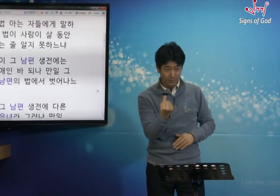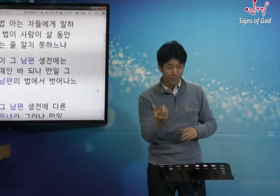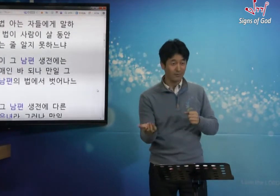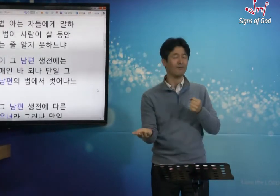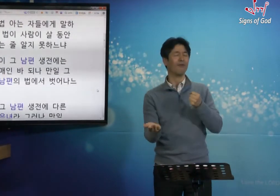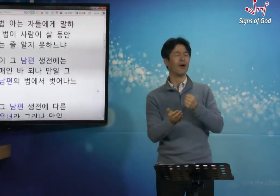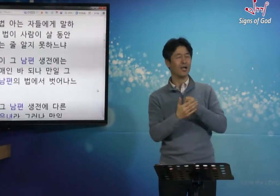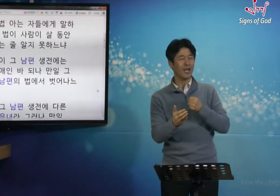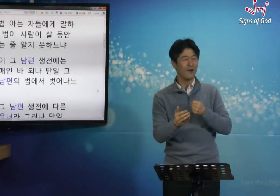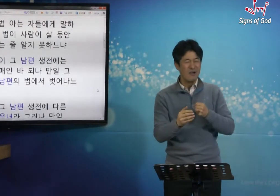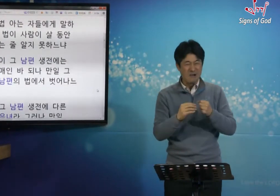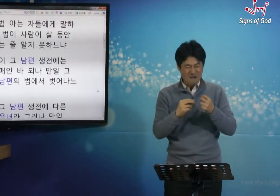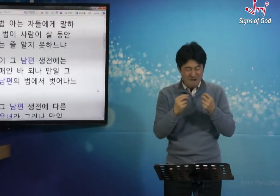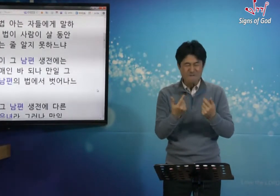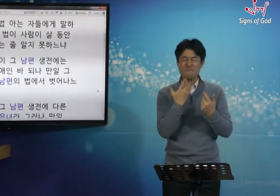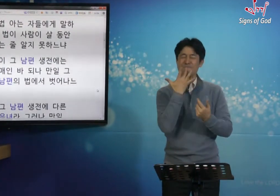한국에 있는 그 사람에게